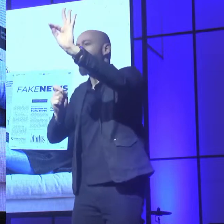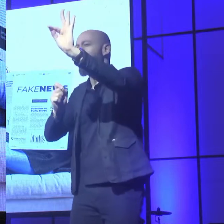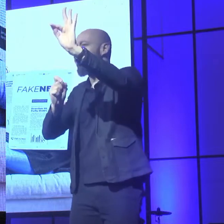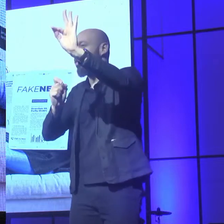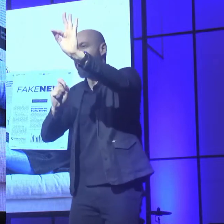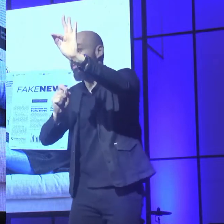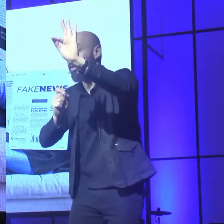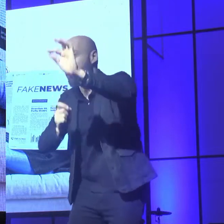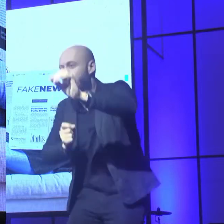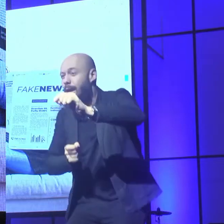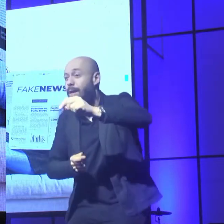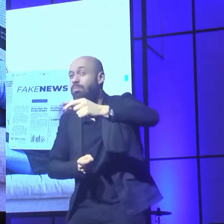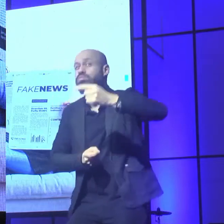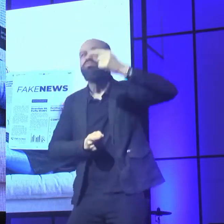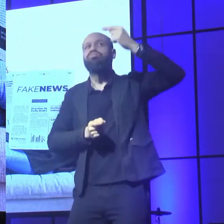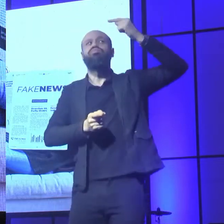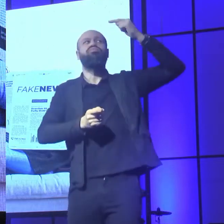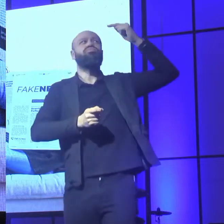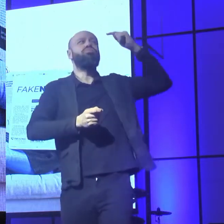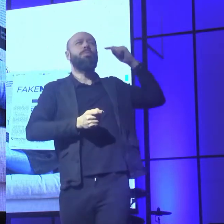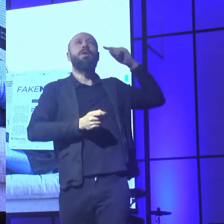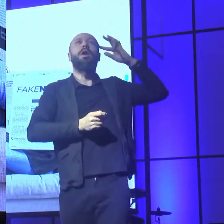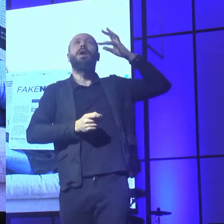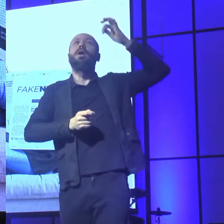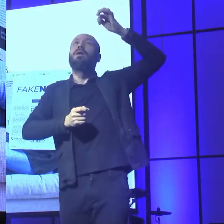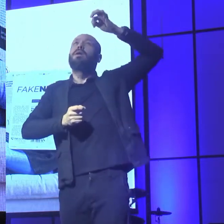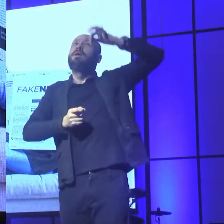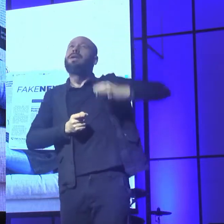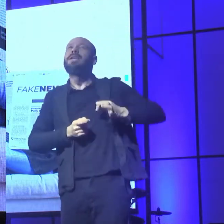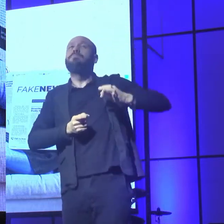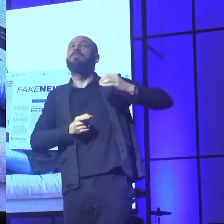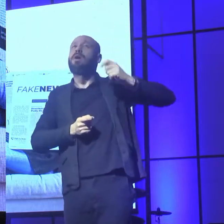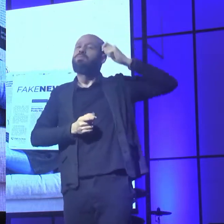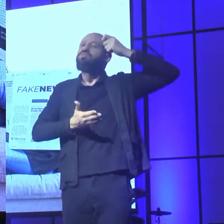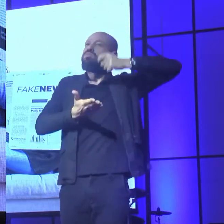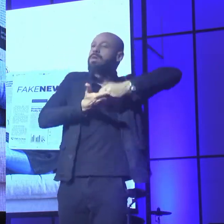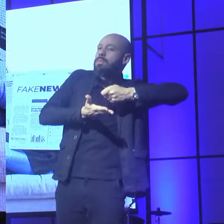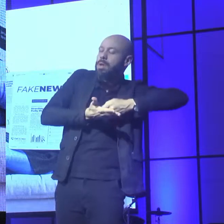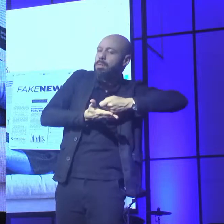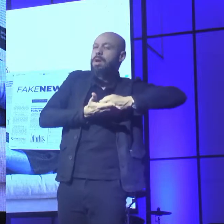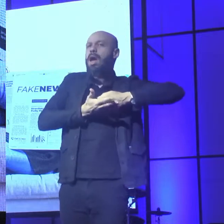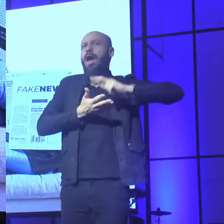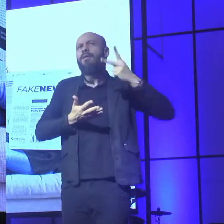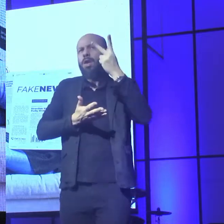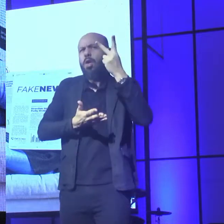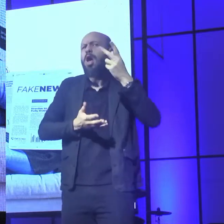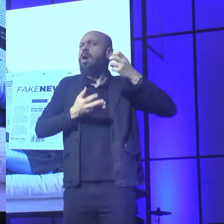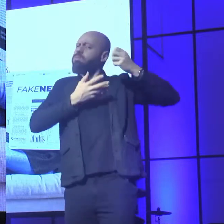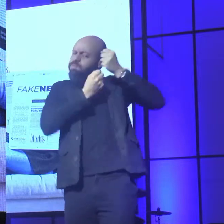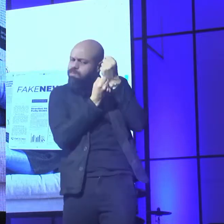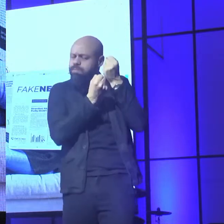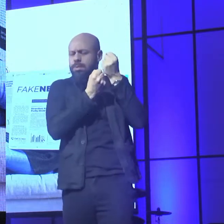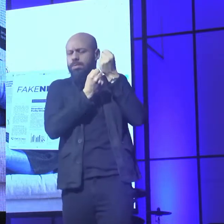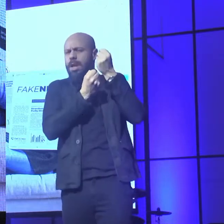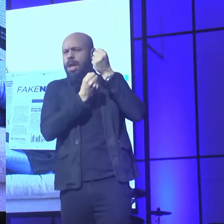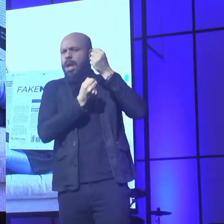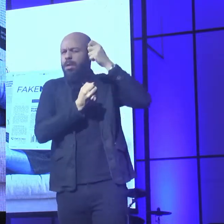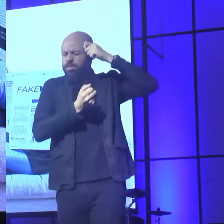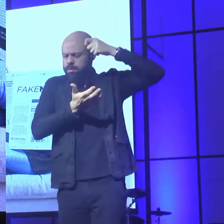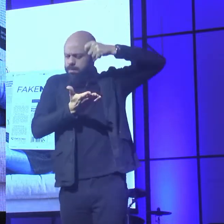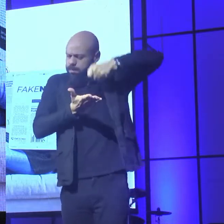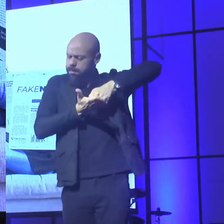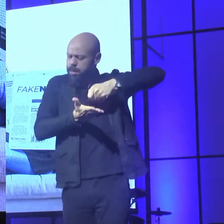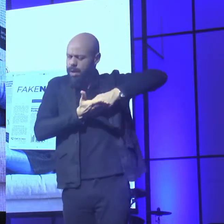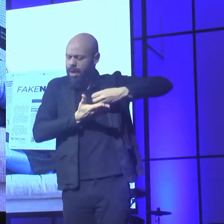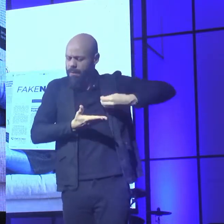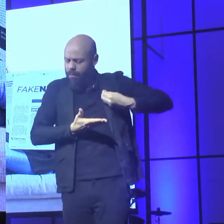algumas escolhas, algumas decisões, alguns valores que eles não abriram mão. Eles pré-decidiram algumas coisas nas suas